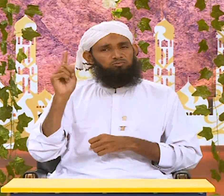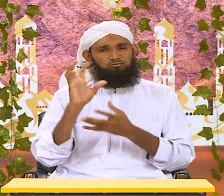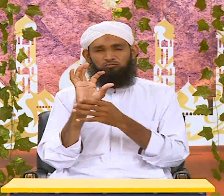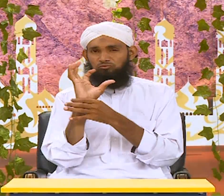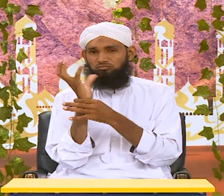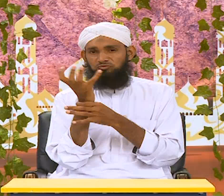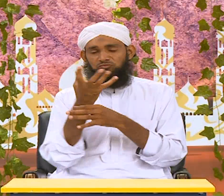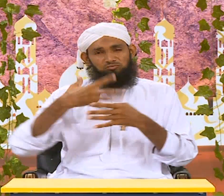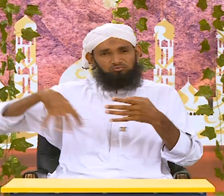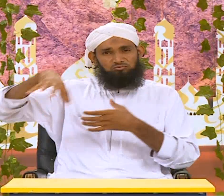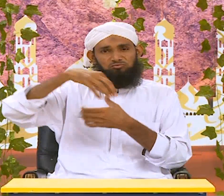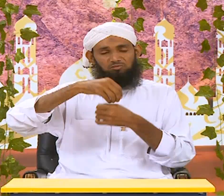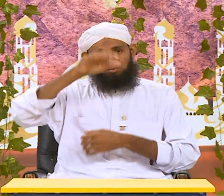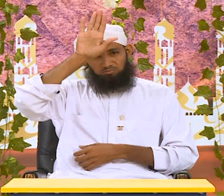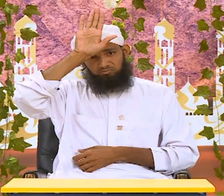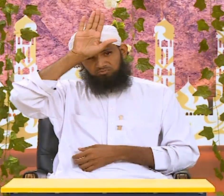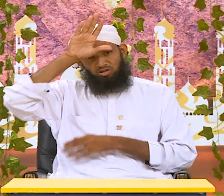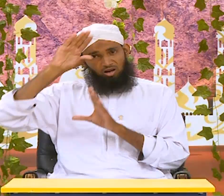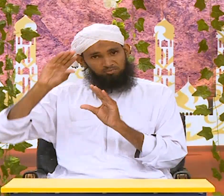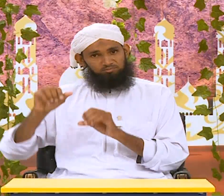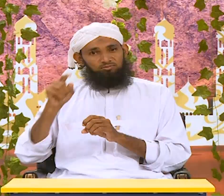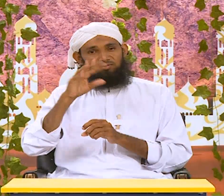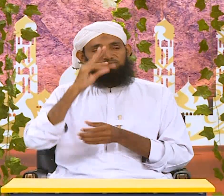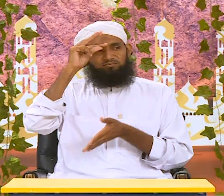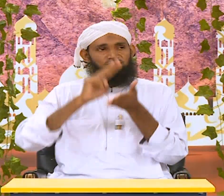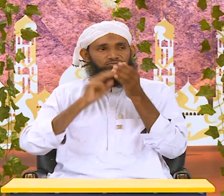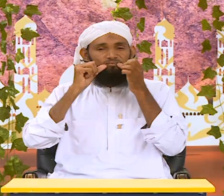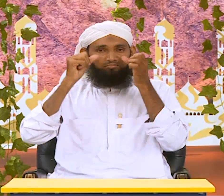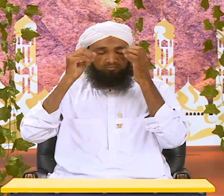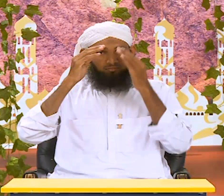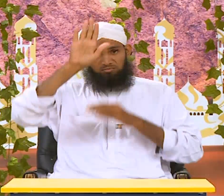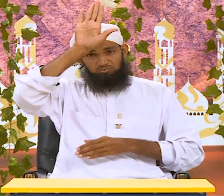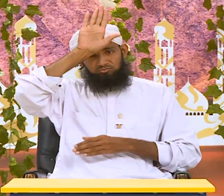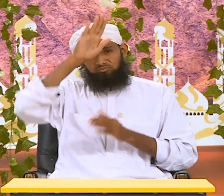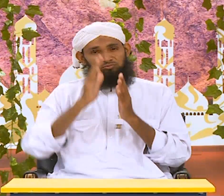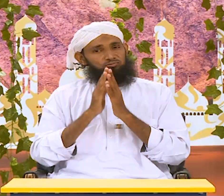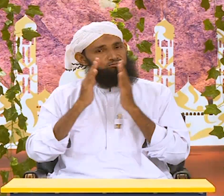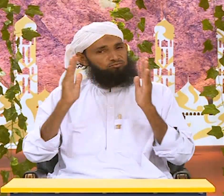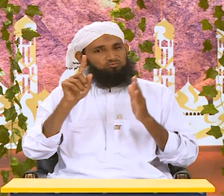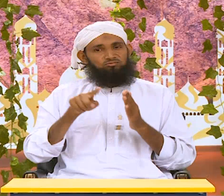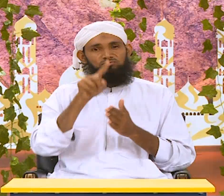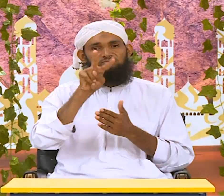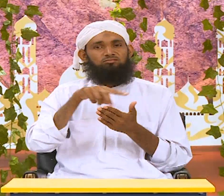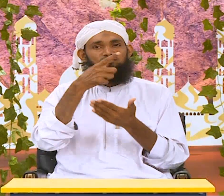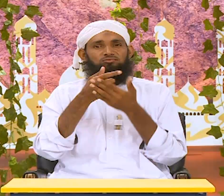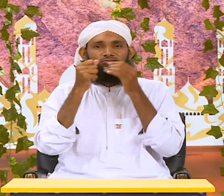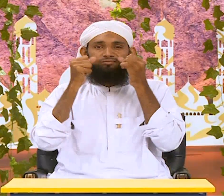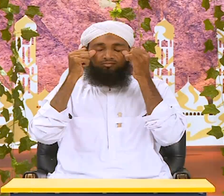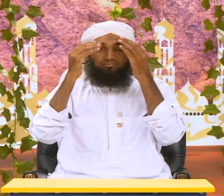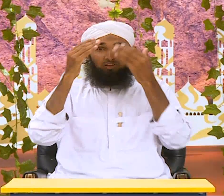کے بادشاہوں سے بہت زیادہ عزت والے ہیں۔ یا رسول اللہ صلی اللہ علیہ وآلہ وصحبہ وسلم، مجھے رونا اس بات پر آیا کہ